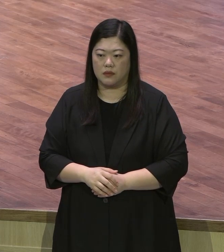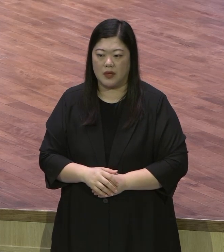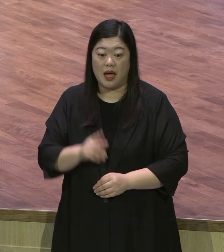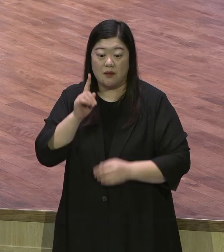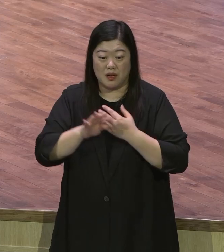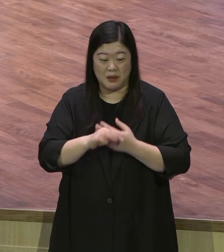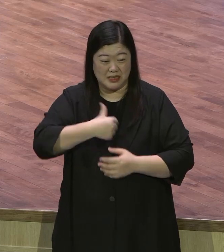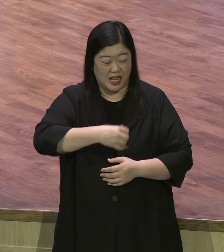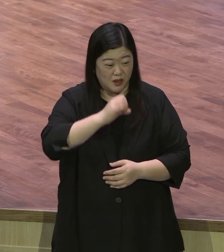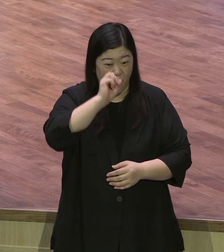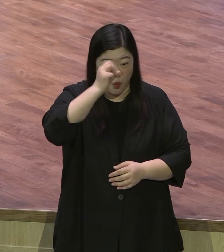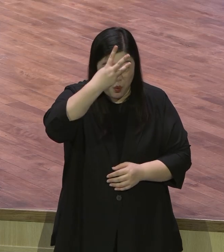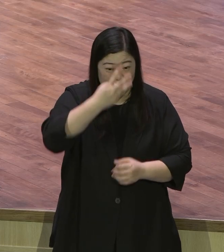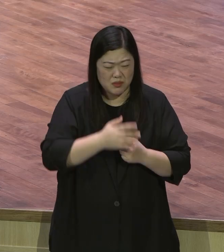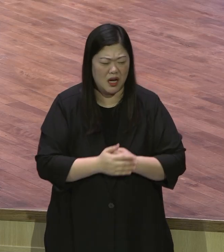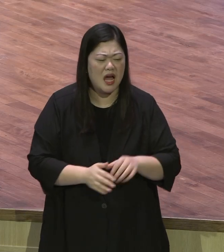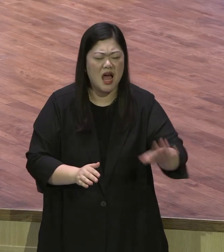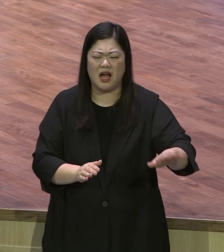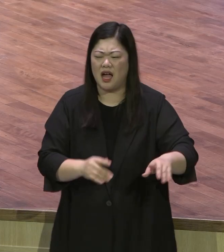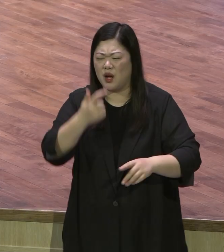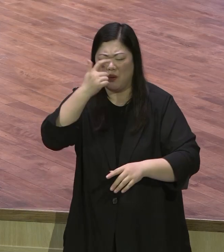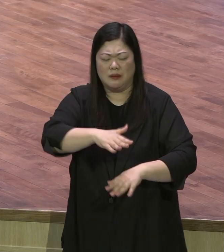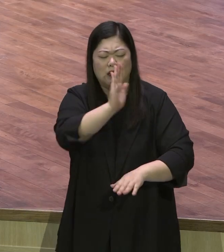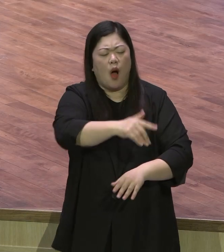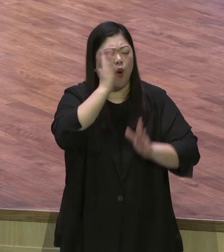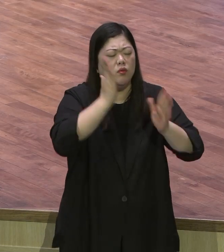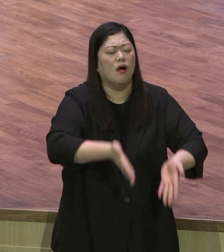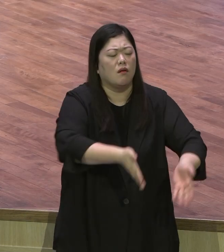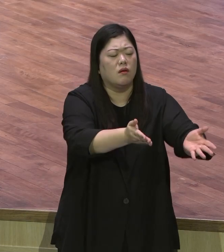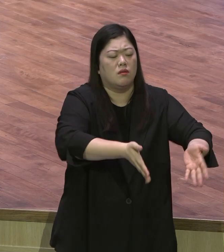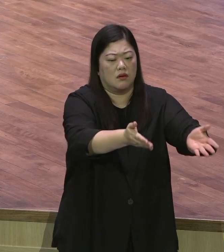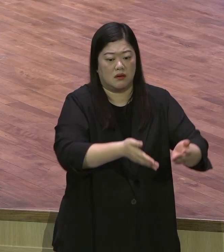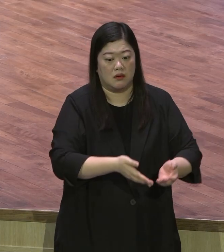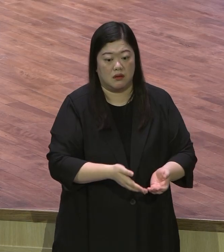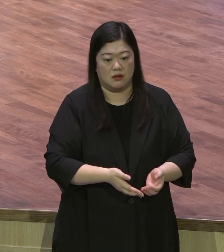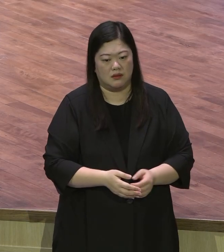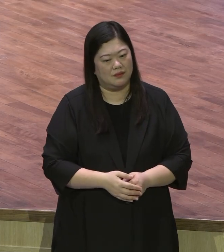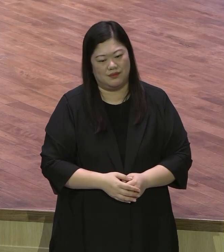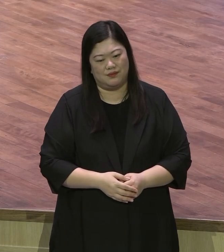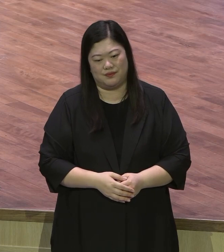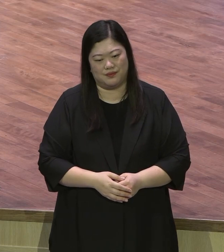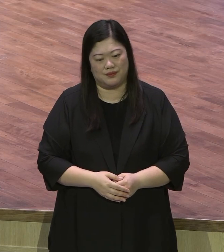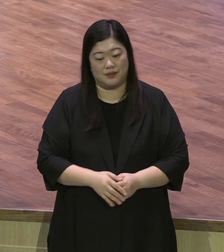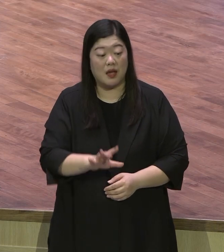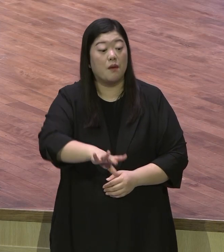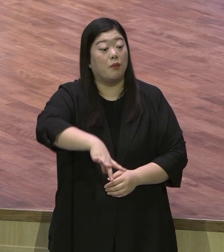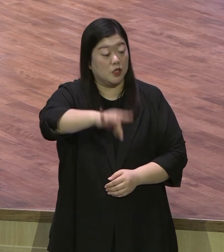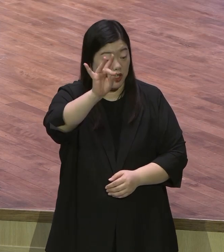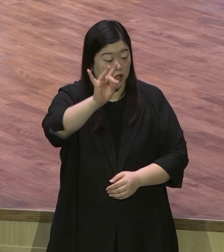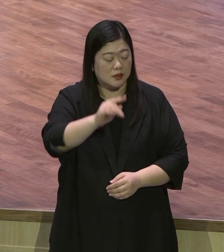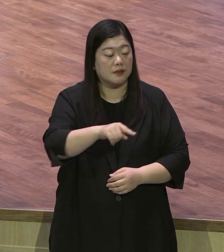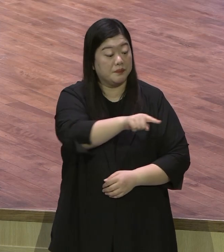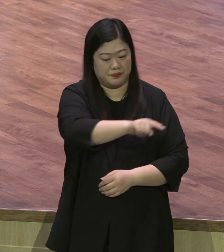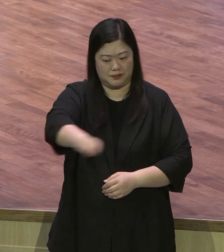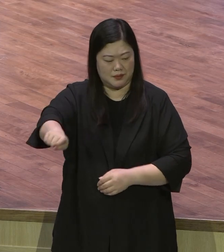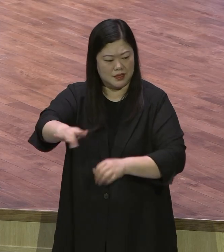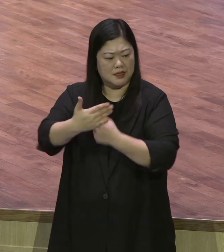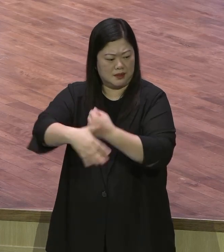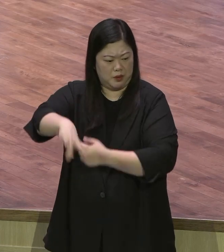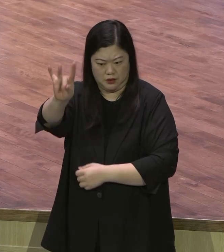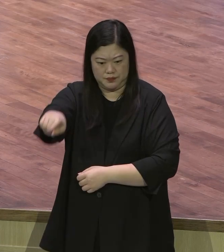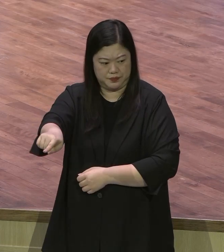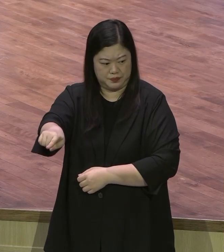망하라 망하라 그 말이. 공부 못해 좋으니 교회 나가서 언약 은혜 받아라. 아멘. 우리 부모는 저희들이